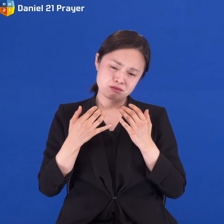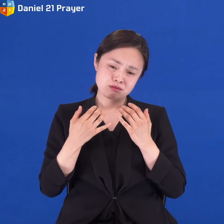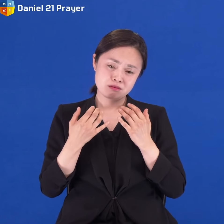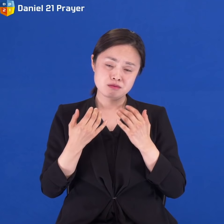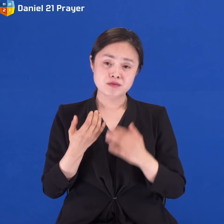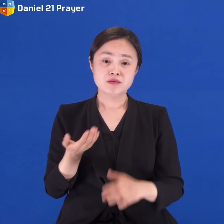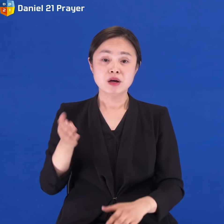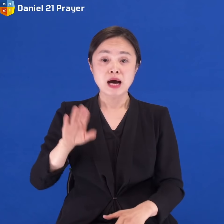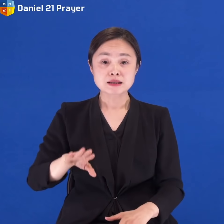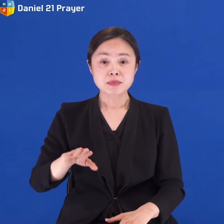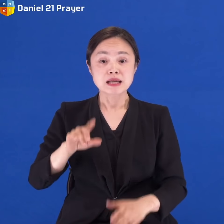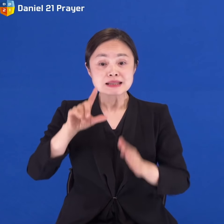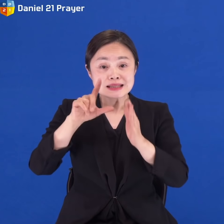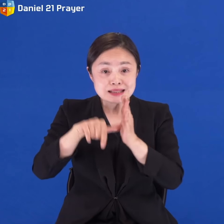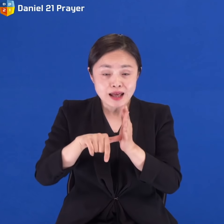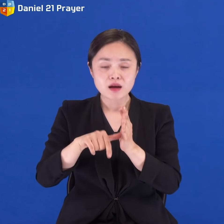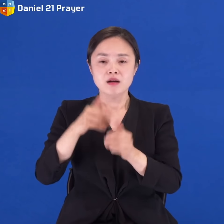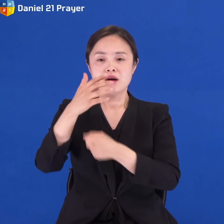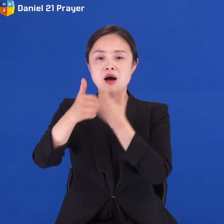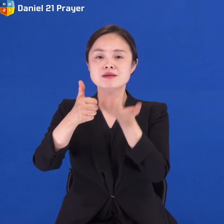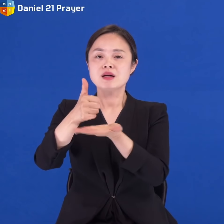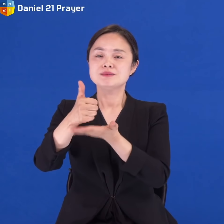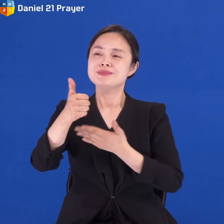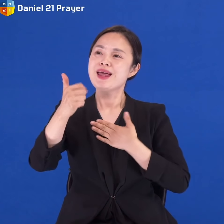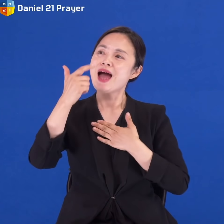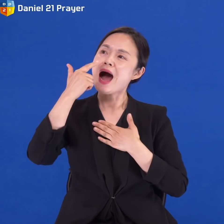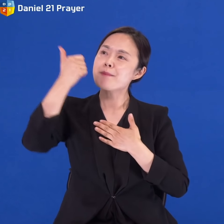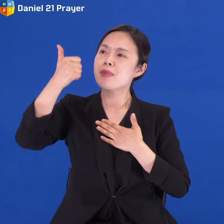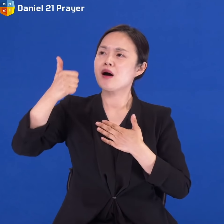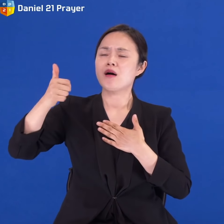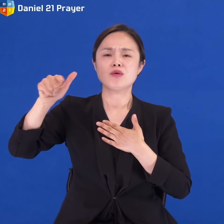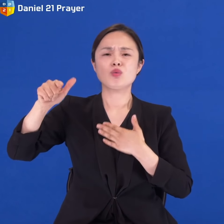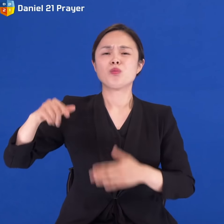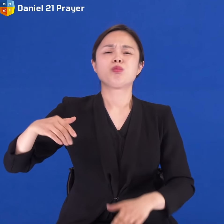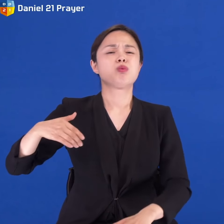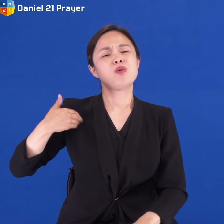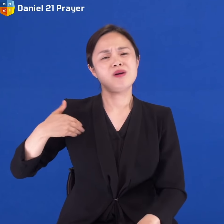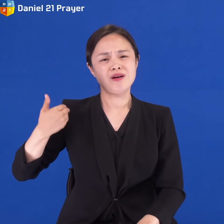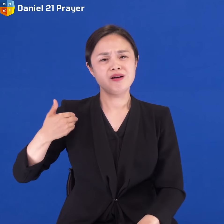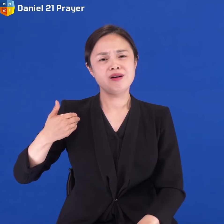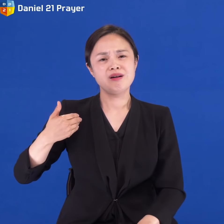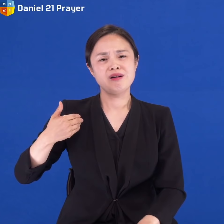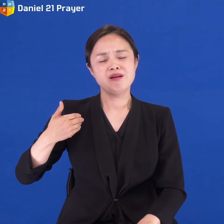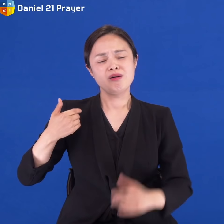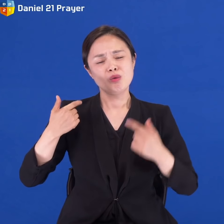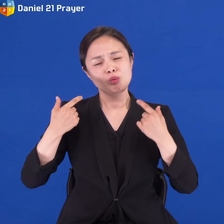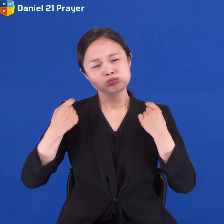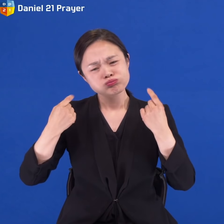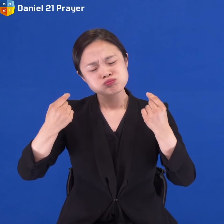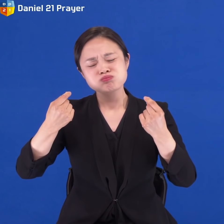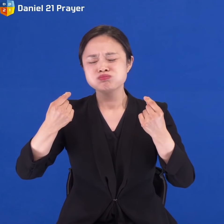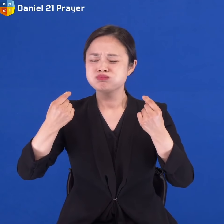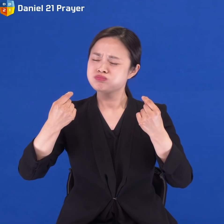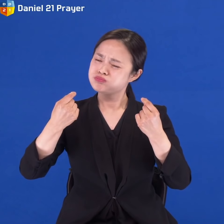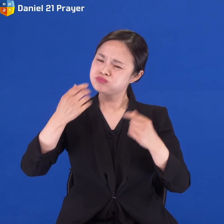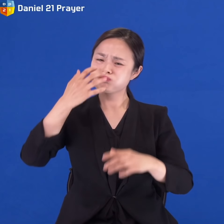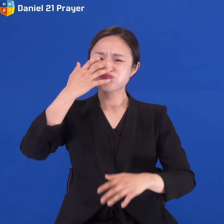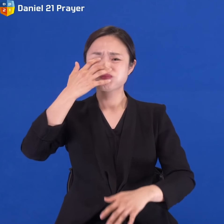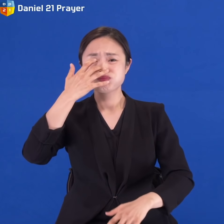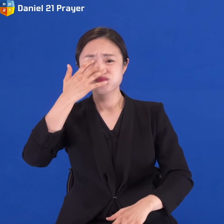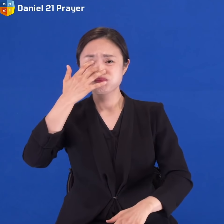부끄럽죠. 제가 저는 오늘 이 자리에 제가 가면 썼던 저의 그 5가지 중독 속에서